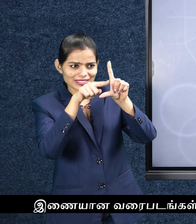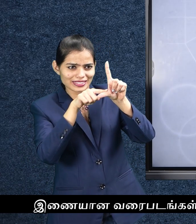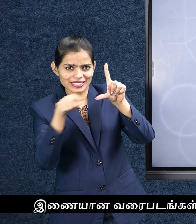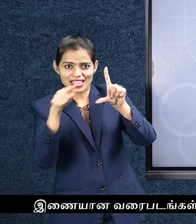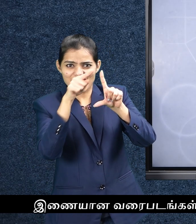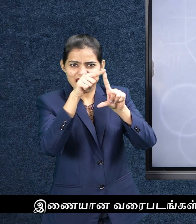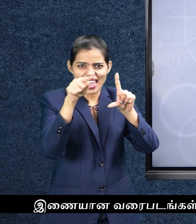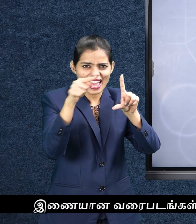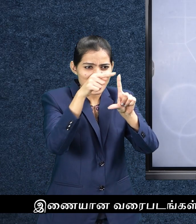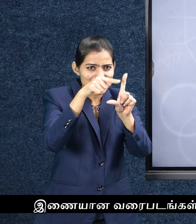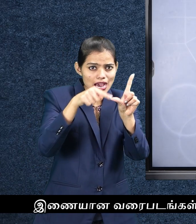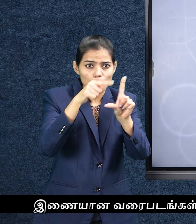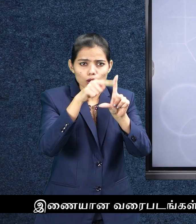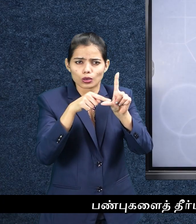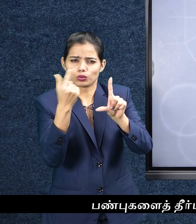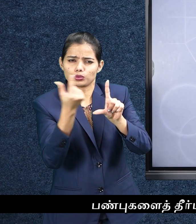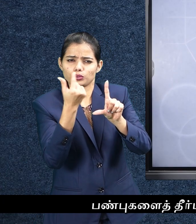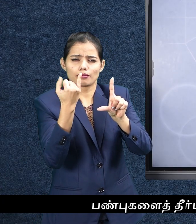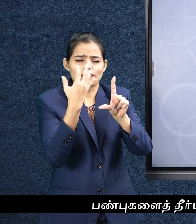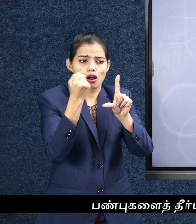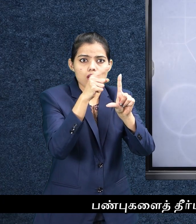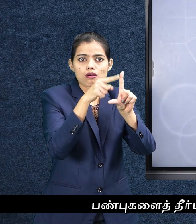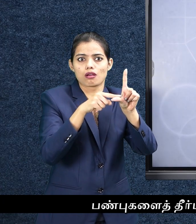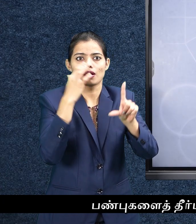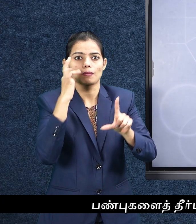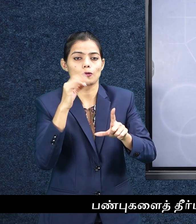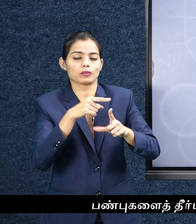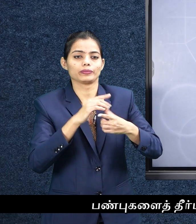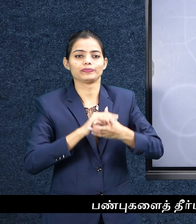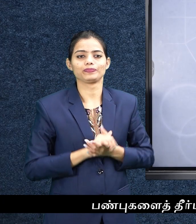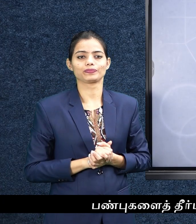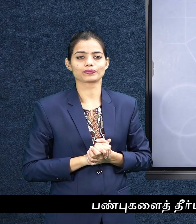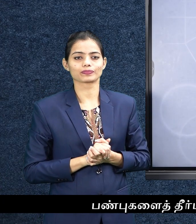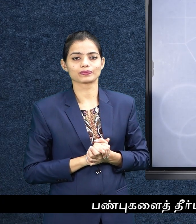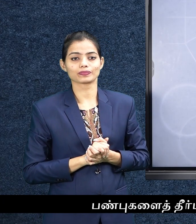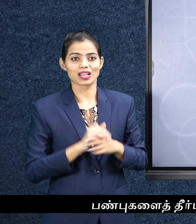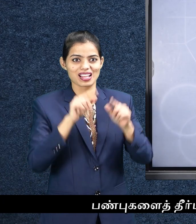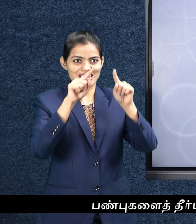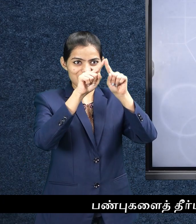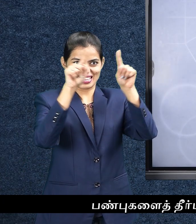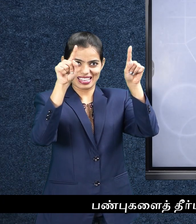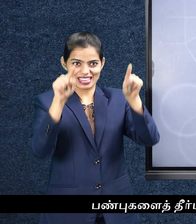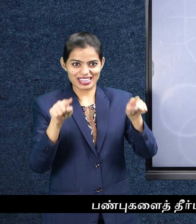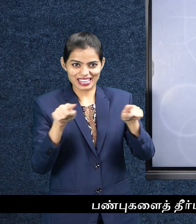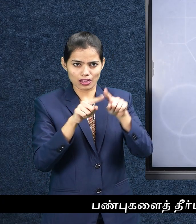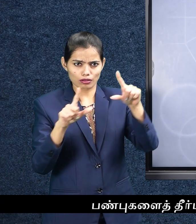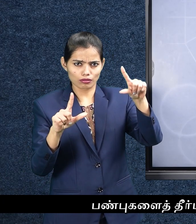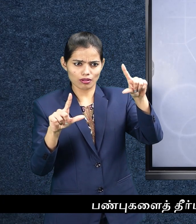வலதுகோண முக்கோணங்களின் பண்புகளை தீர்மானிக்க தூர சூத்திரத்தை பயன்படுத்தவும்.